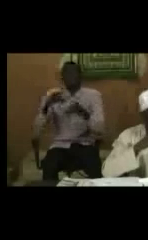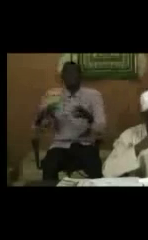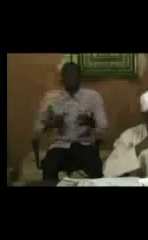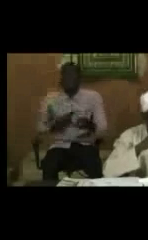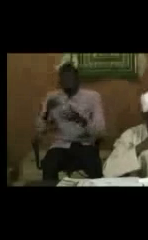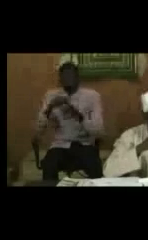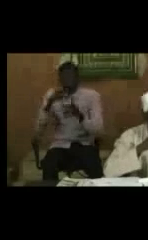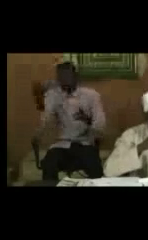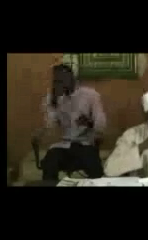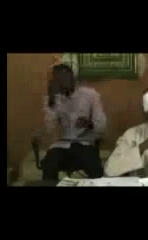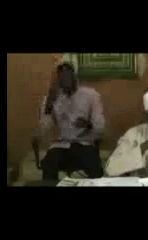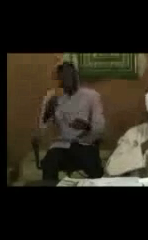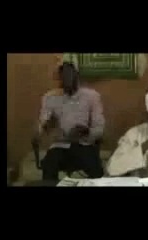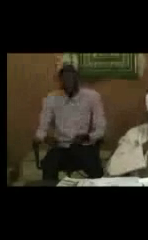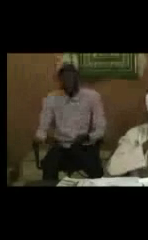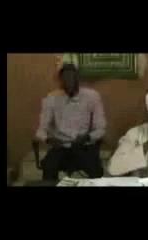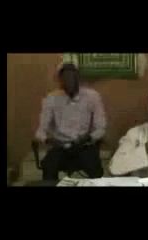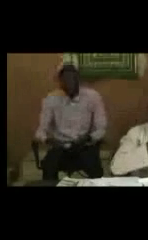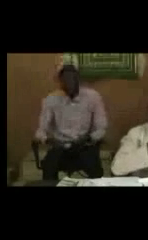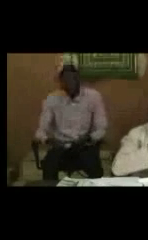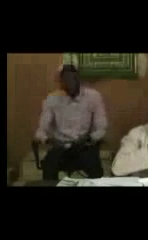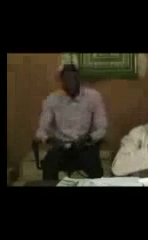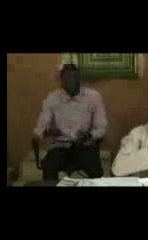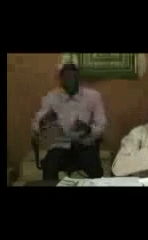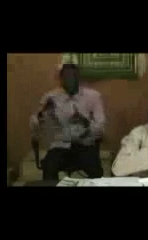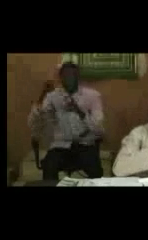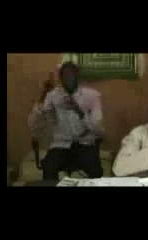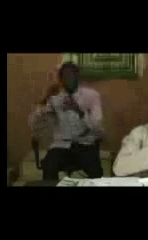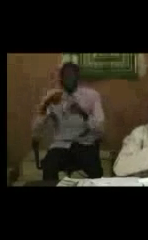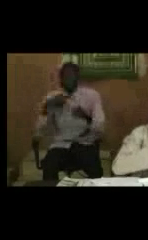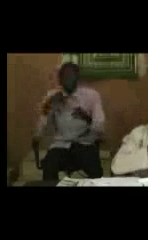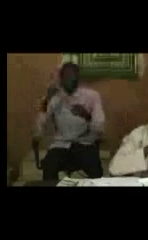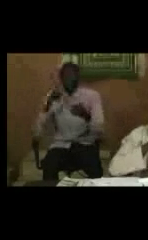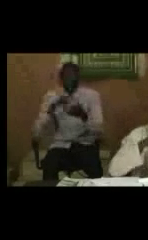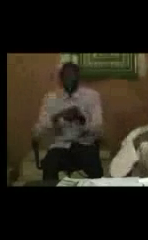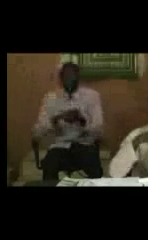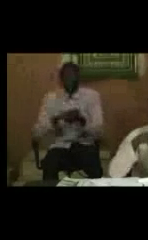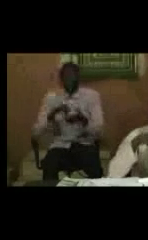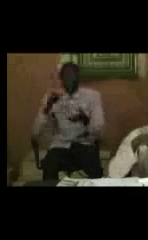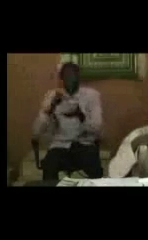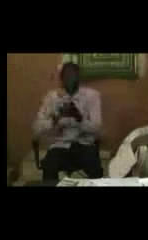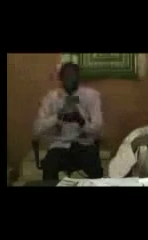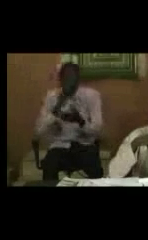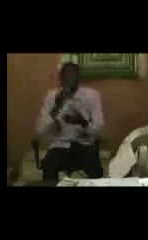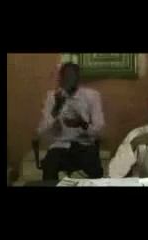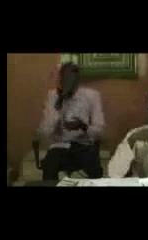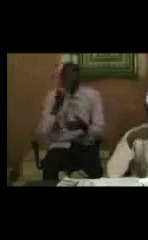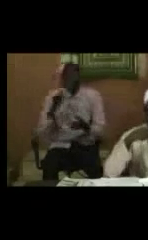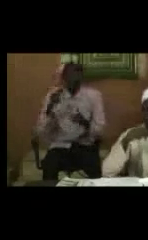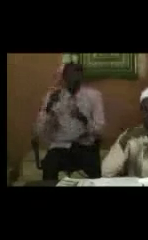oso eyi ti olohun mu jade fun awe erusi re ta le ni to fe se lewo wa